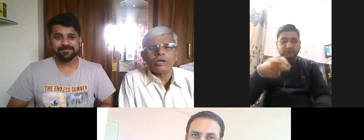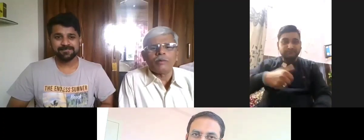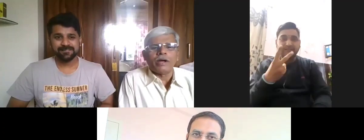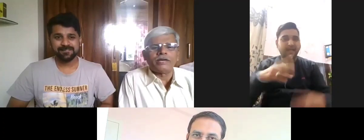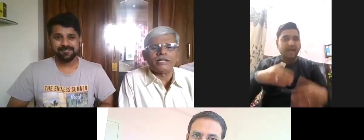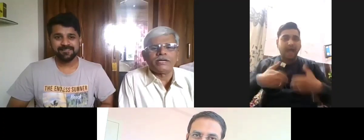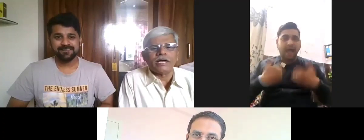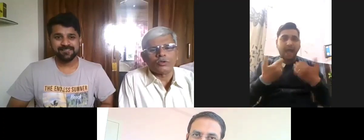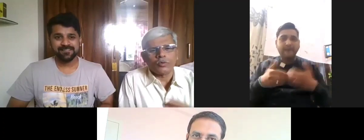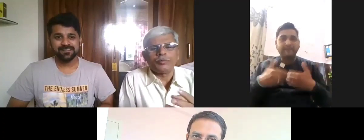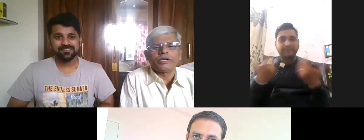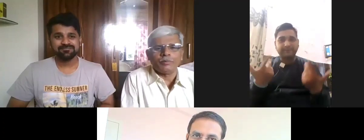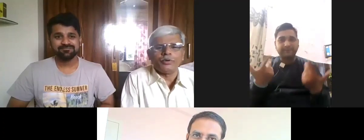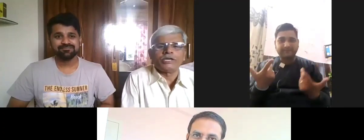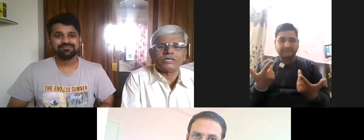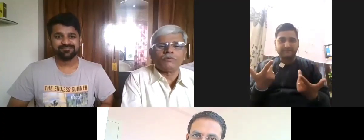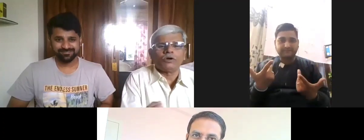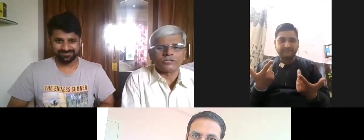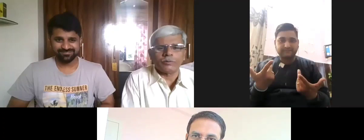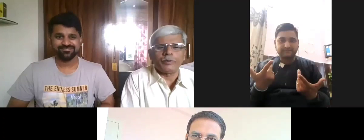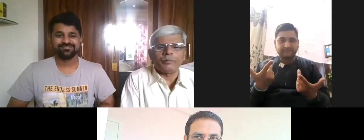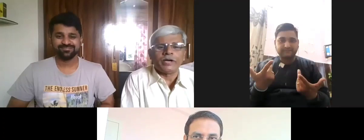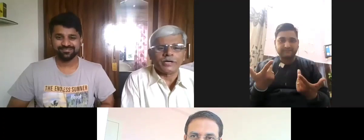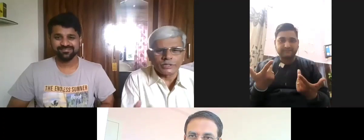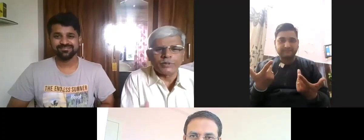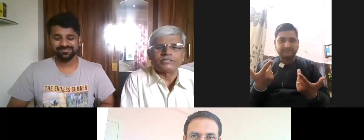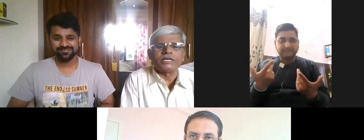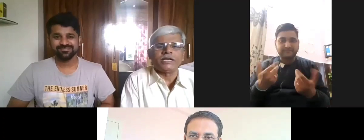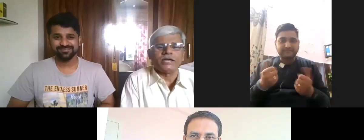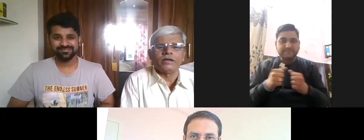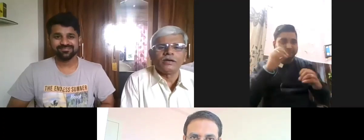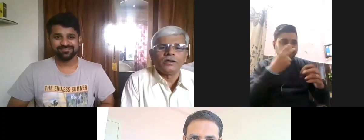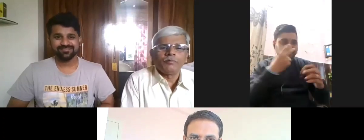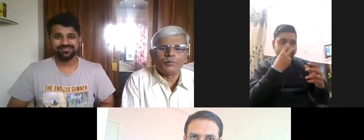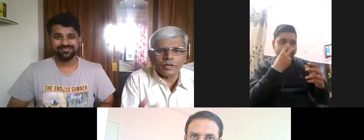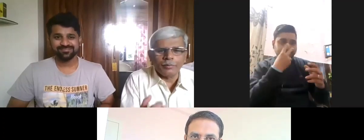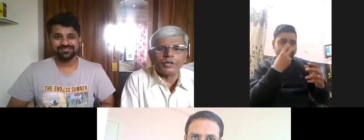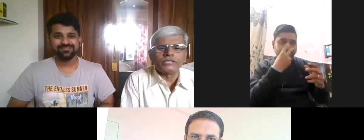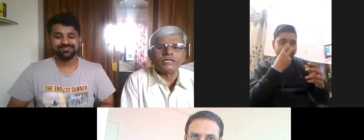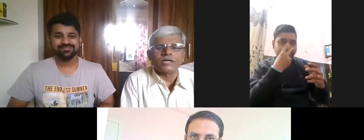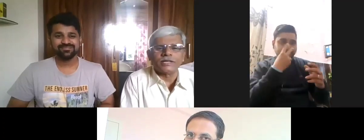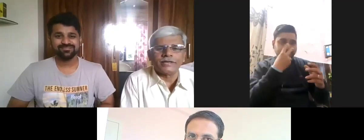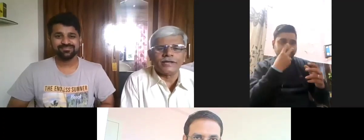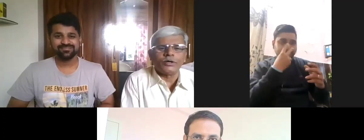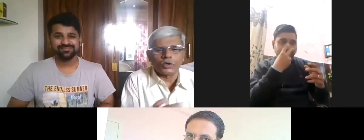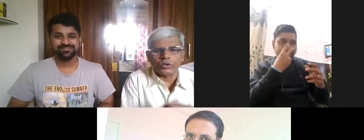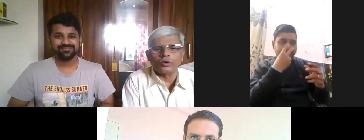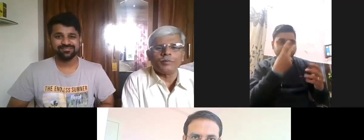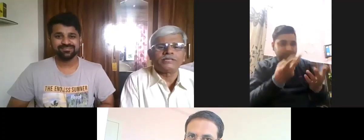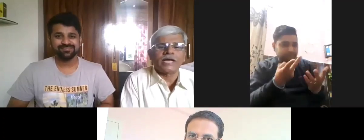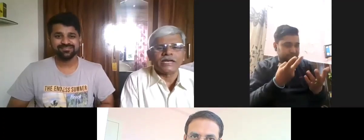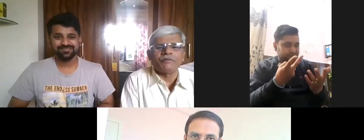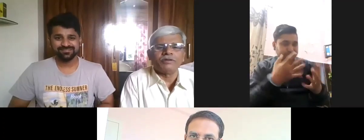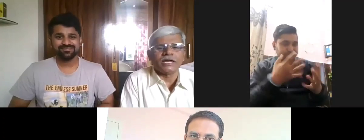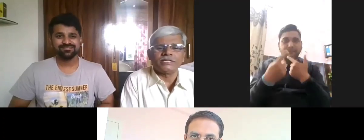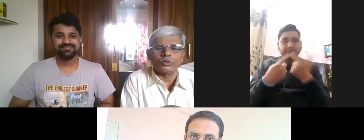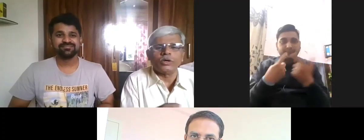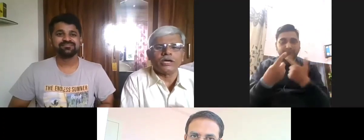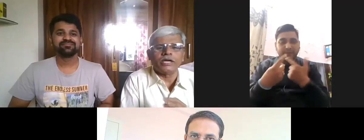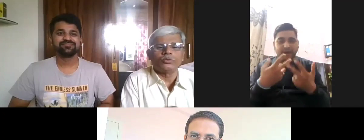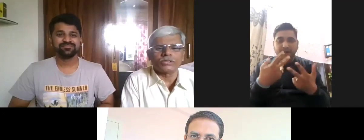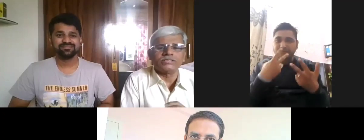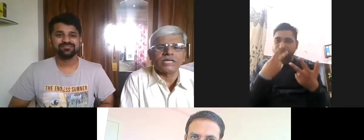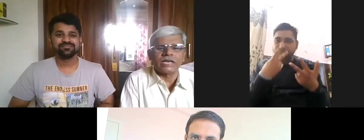हम लोग ने उनका बायोडाटा देखा तो फिर कम्युनिकेशन व्हाट्सएप पे पेंटिंग्स भेजते गए, फिर कम्युनिकेशन करते गए, डॉटर को मेरे साइन लैंग्वेज आती